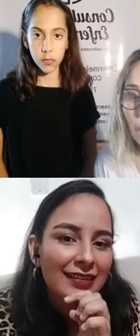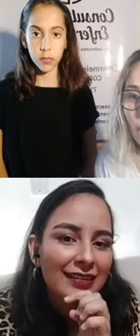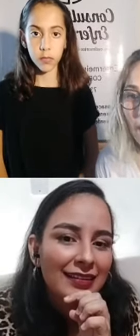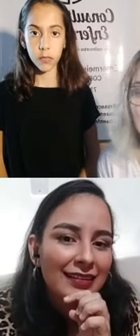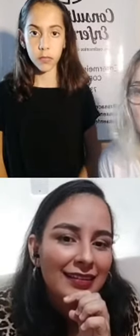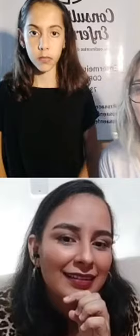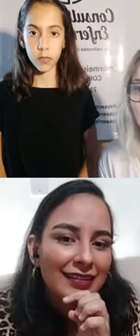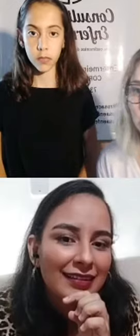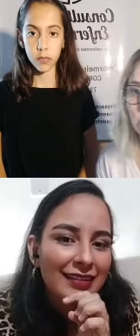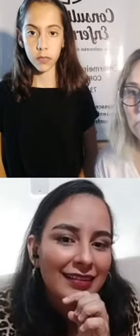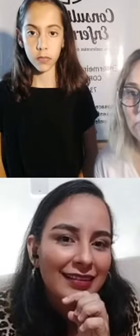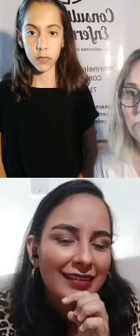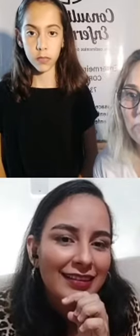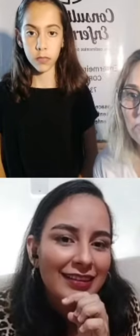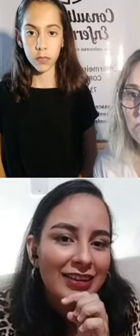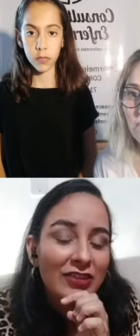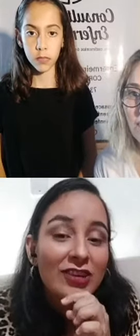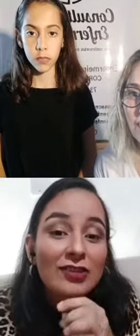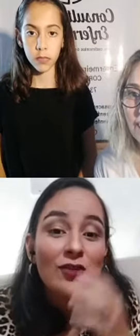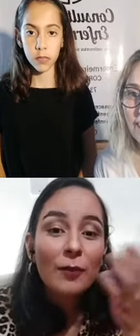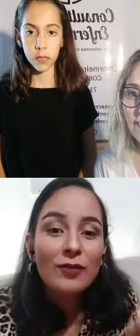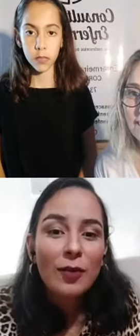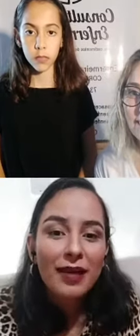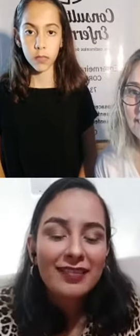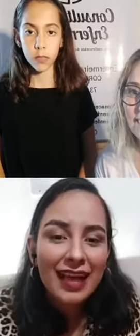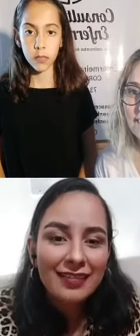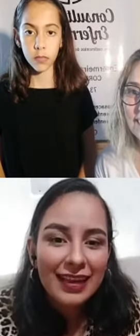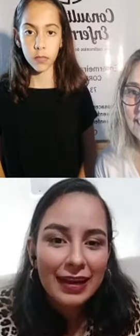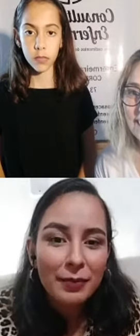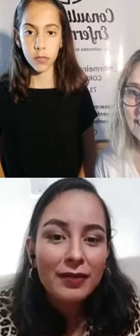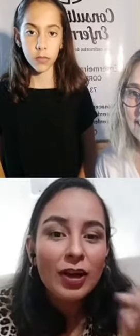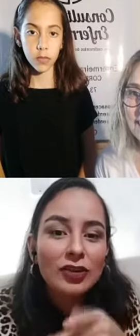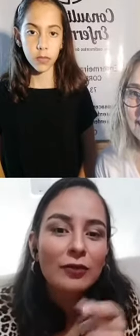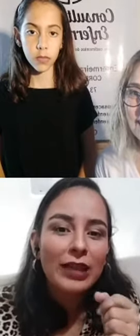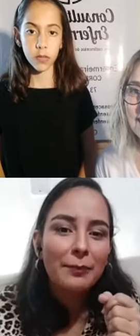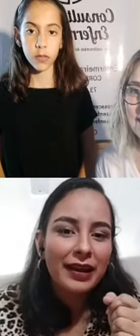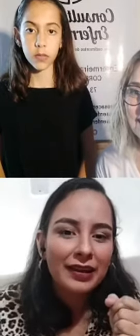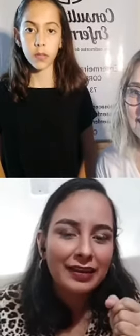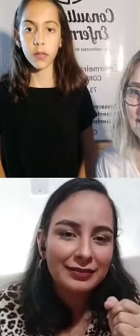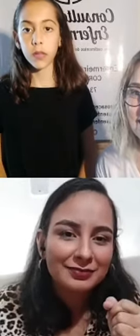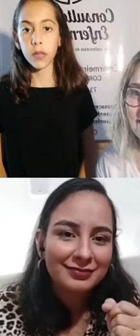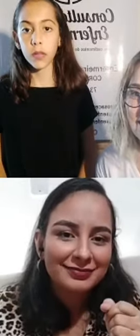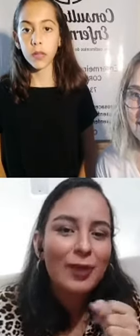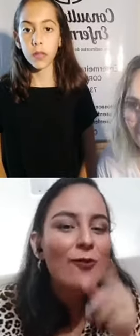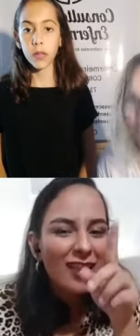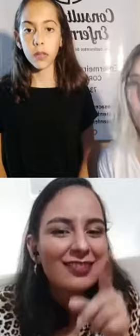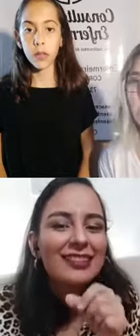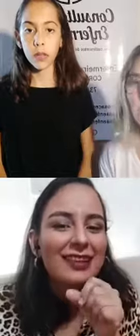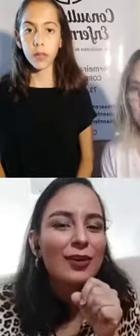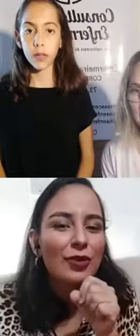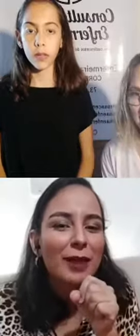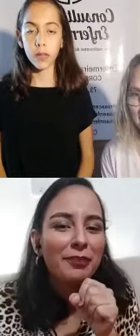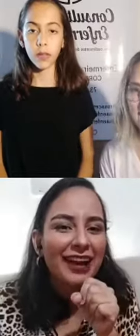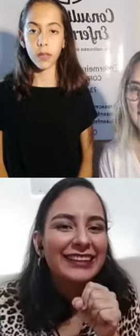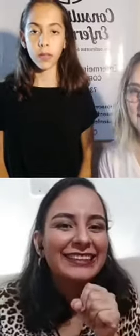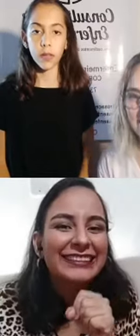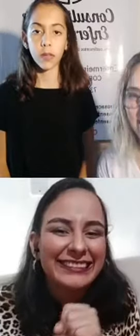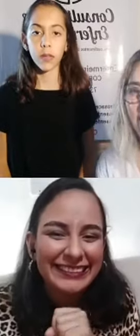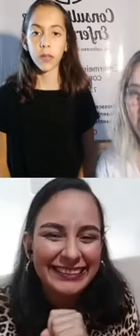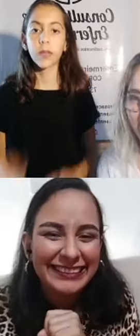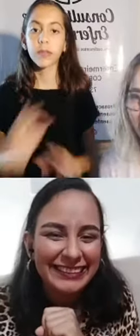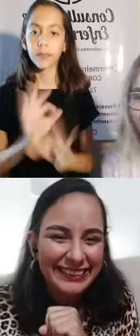isso acabasse? Gente, eu sou a pessoa mais caseira, mas eu acho que eu vou na praia. Tenho quase certeza que eu vou na praia.